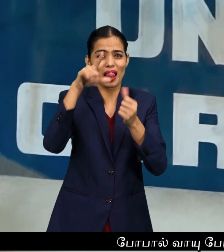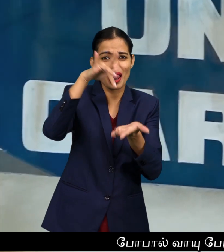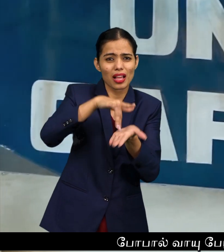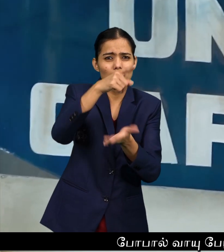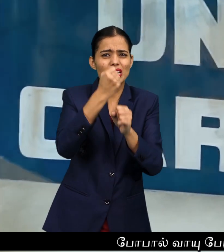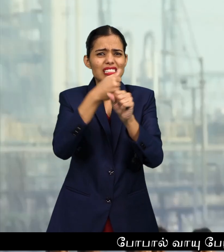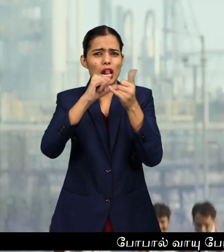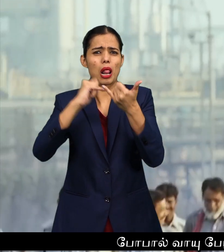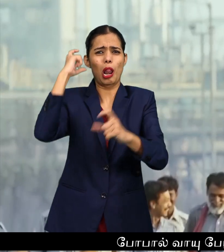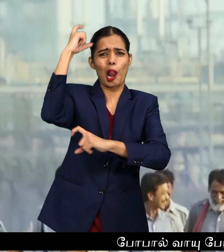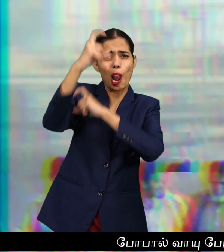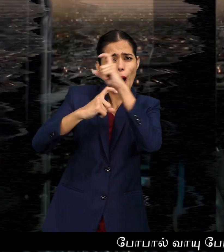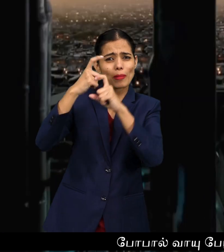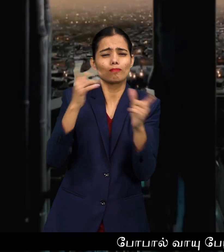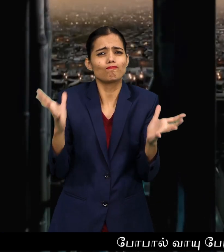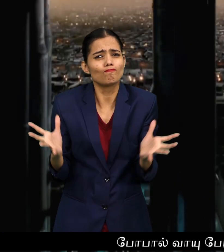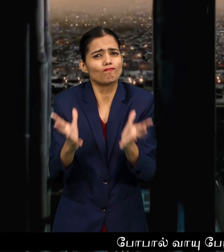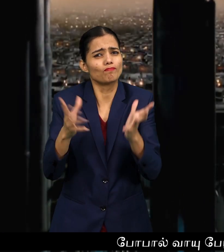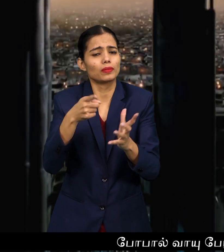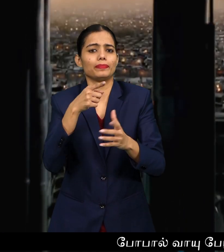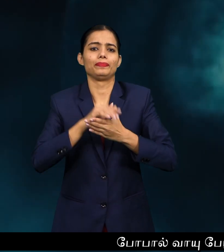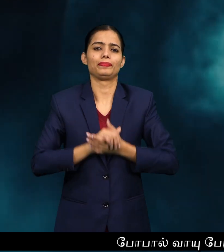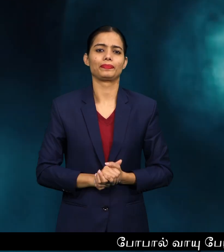போபால் வாயு பேரழிவு தொடர்பான இயக்கங்கள்.